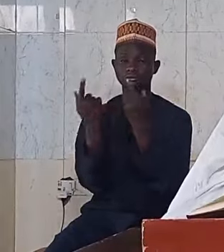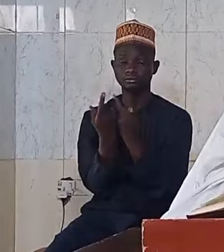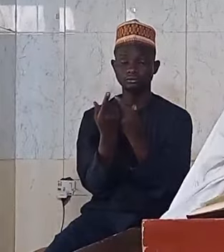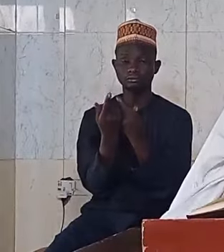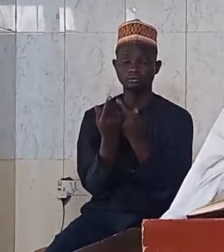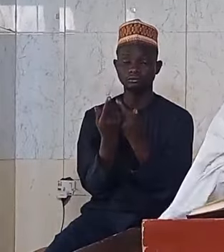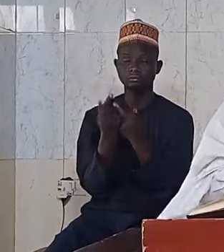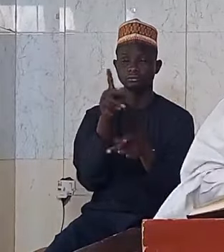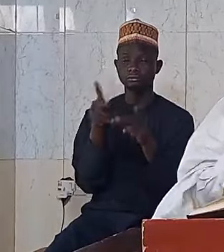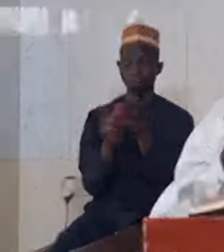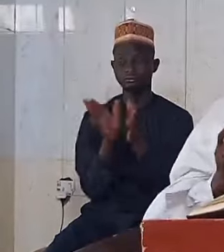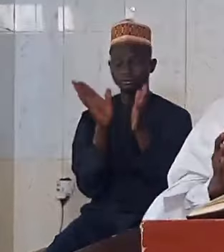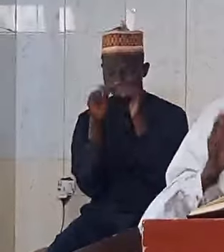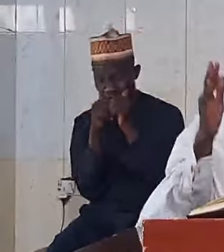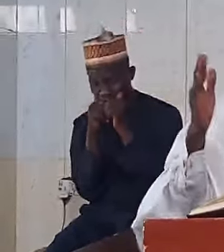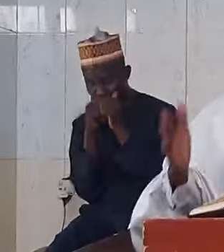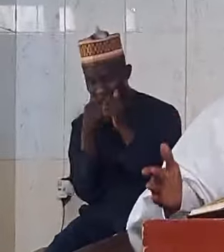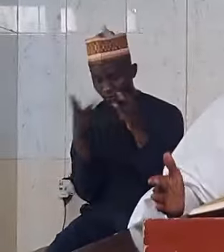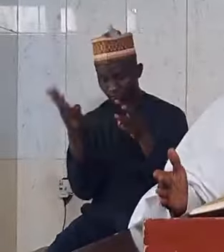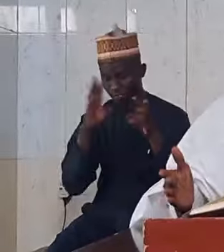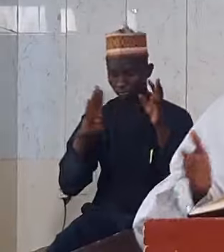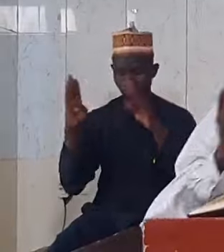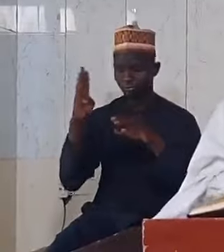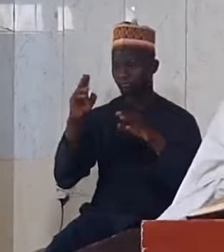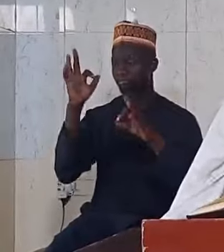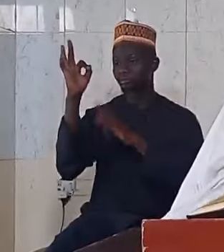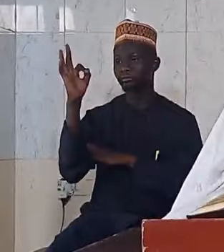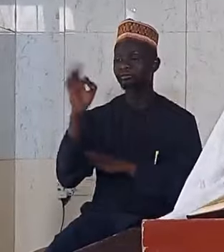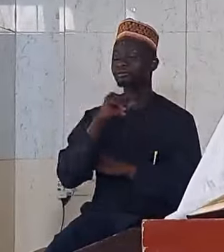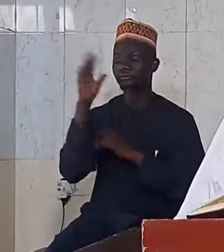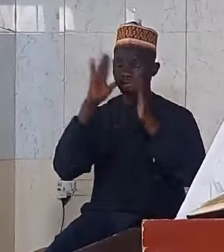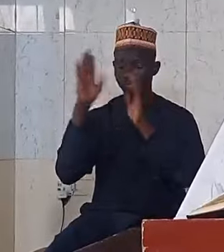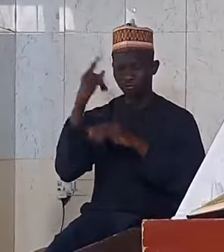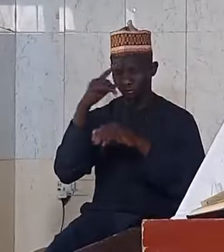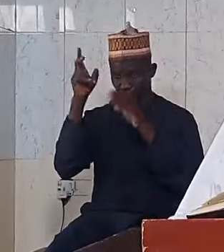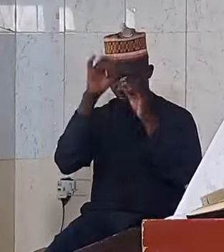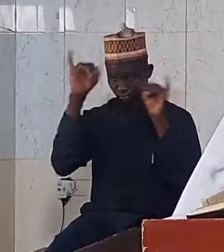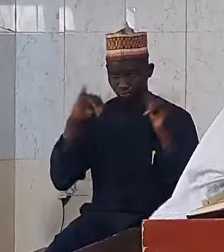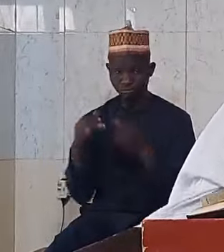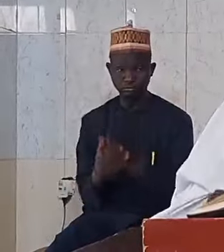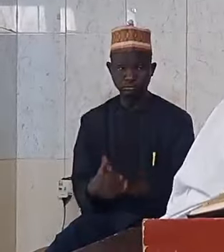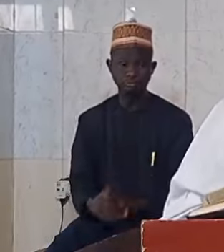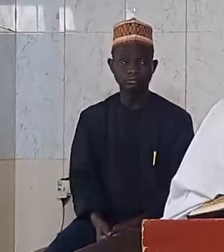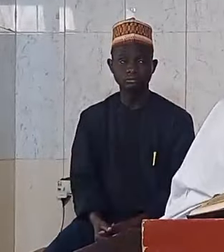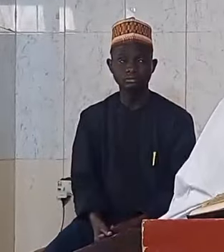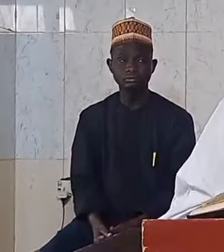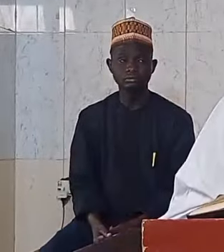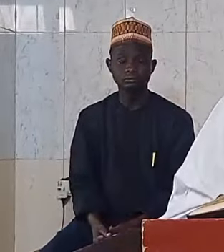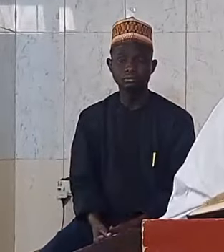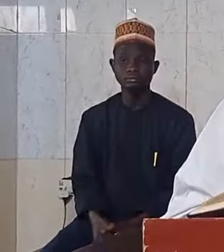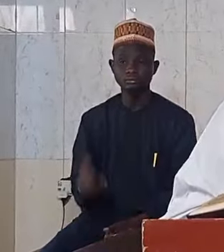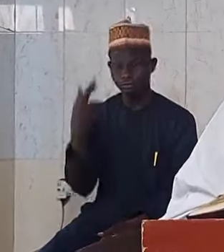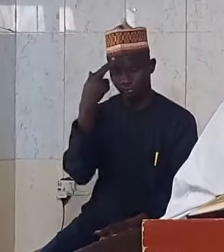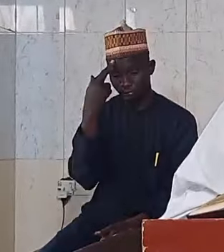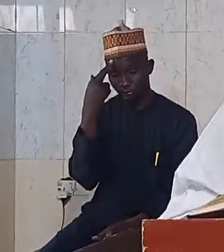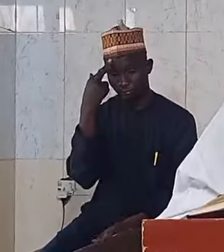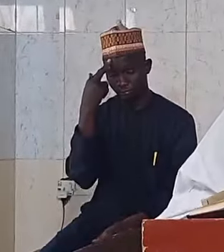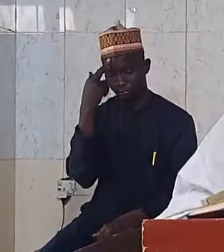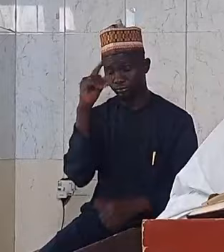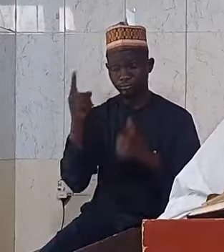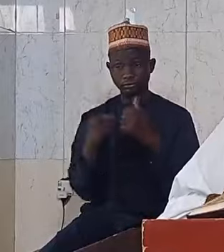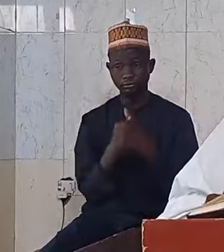biyu mu'minai suna yaki fi sabilillah kafirai suna yaki fi sabilit taguti to akwai fa'idoji